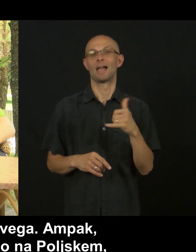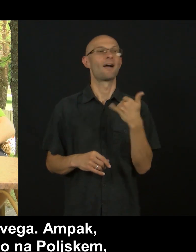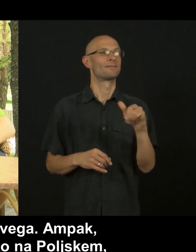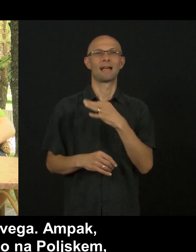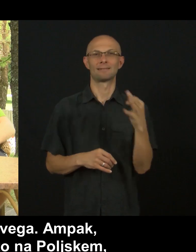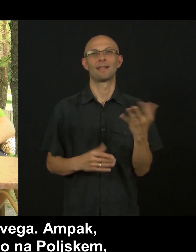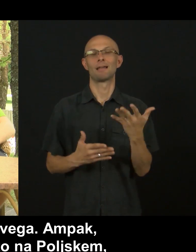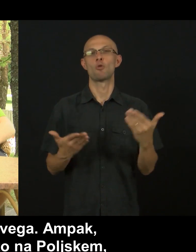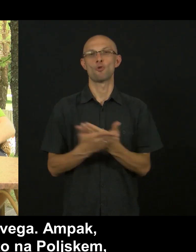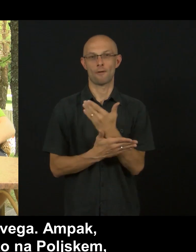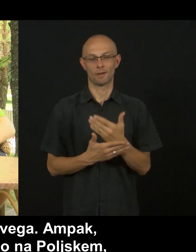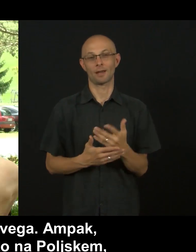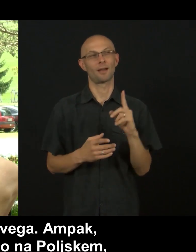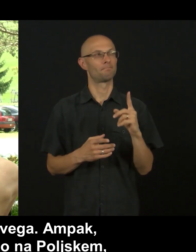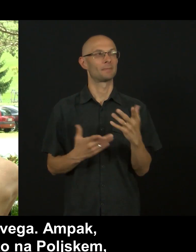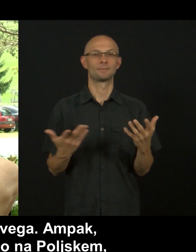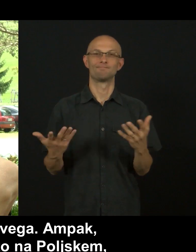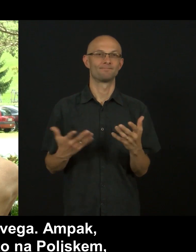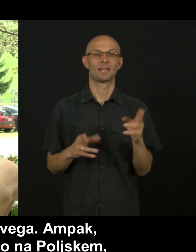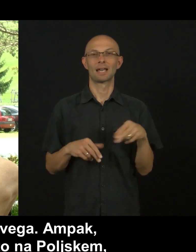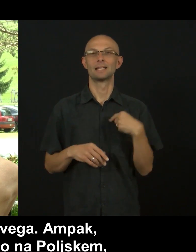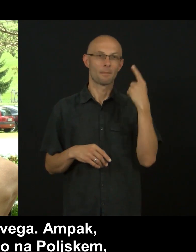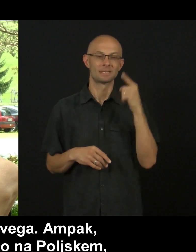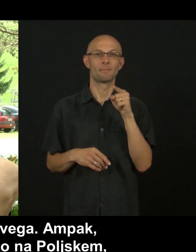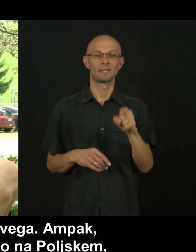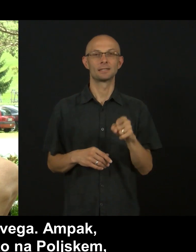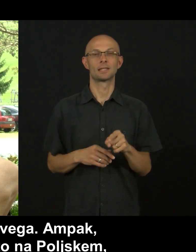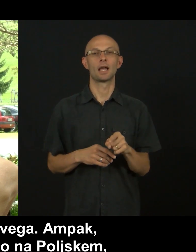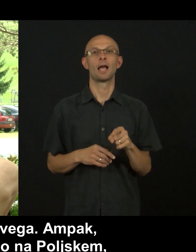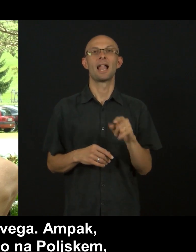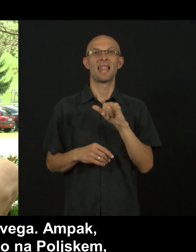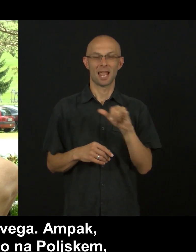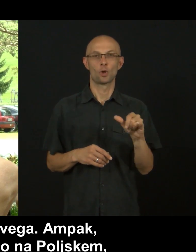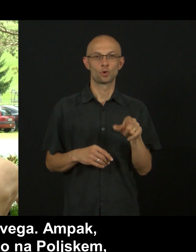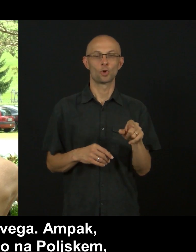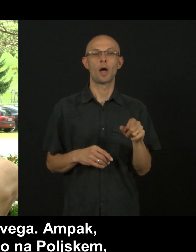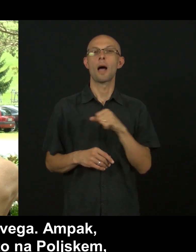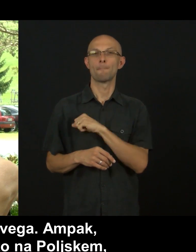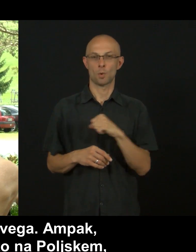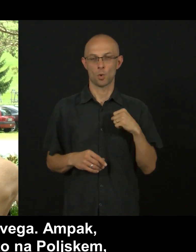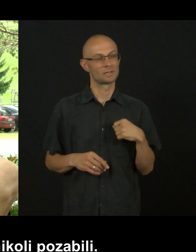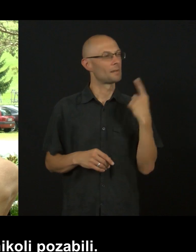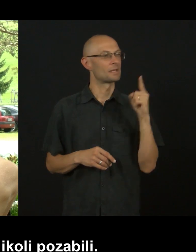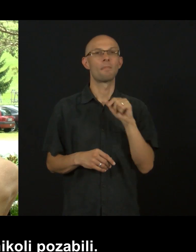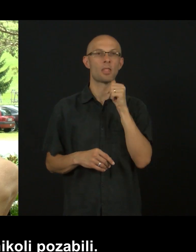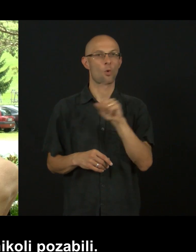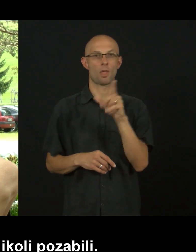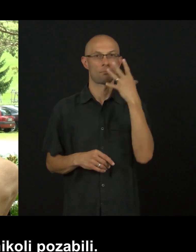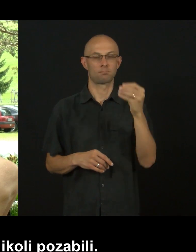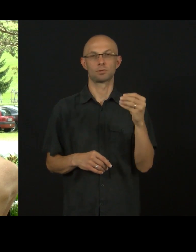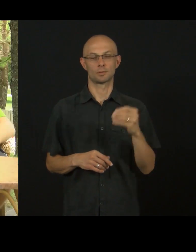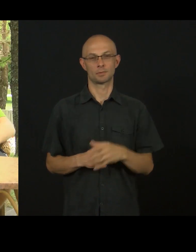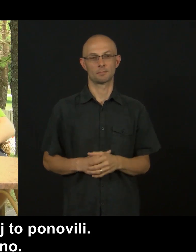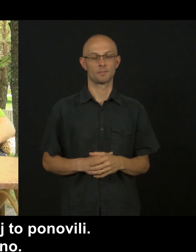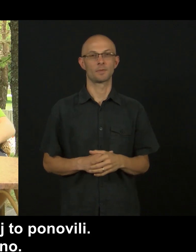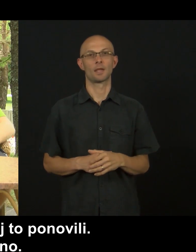dogaja se res vsak dan nekaj novega. Ja. Ampak res mislim, da tisto leto na Poljskem mislim, da ne bomo nikoli